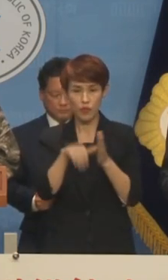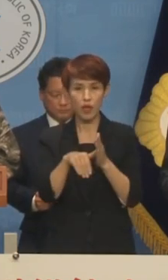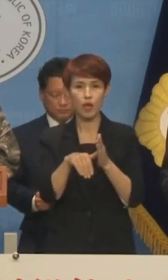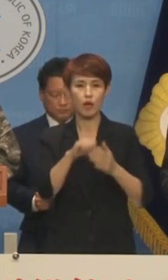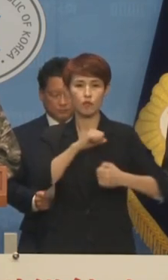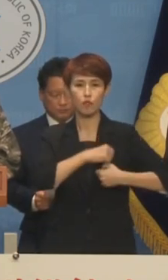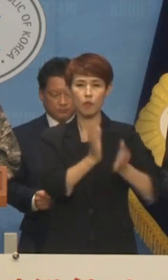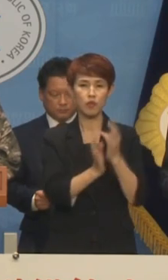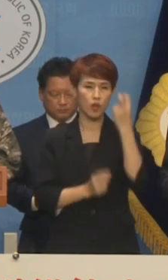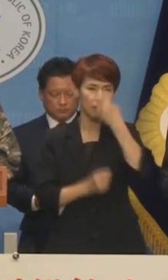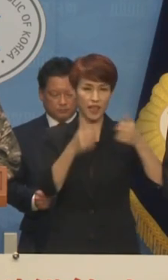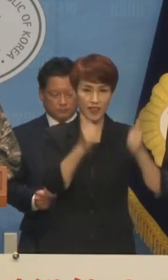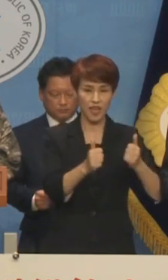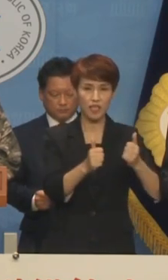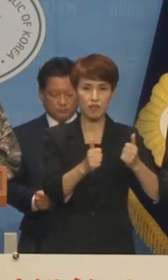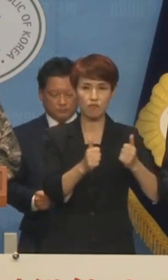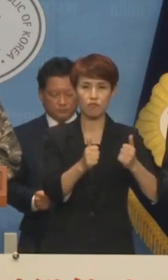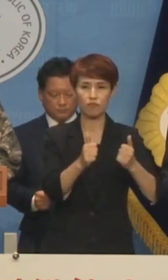나서 수사 기록을